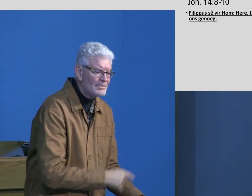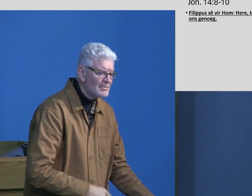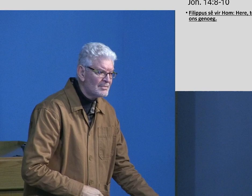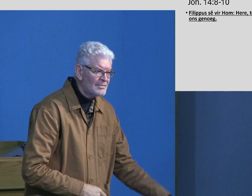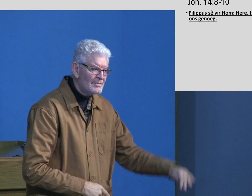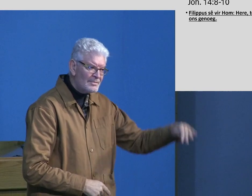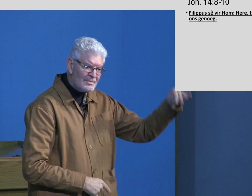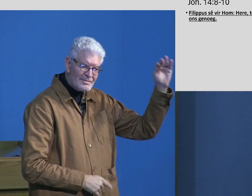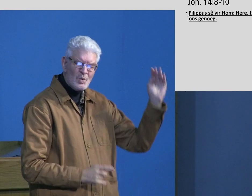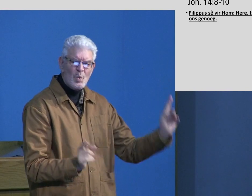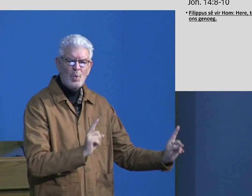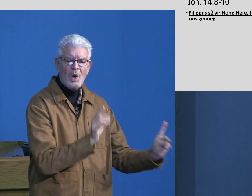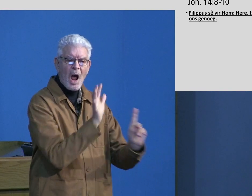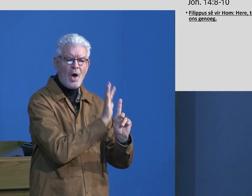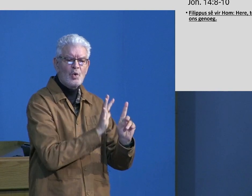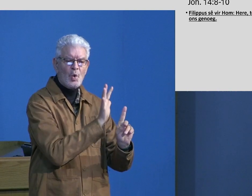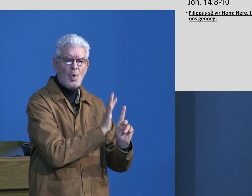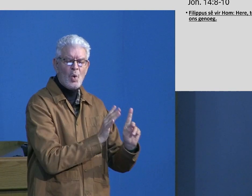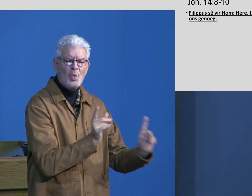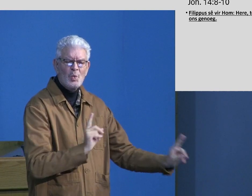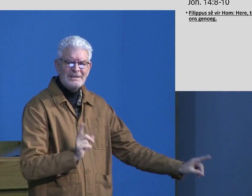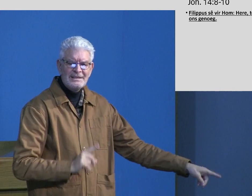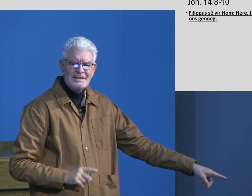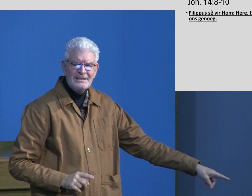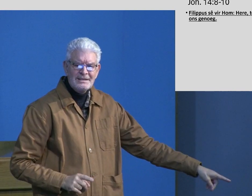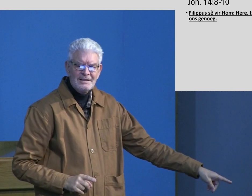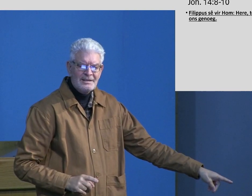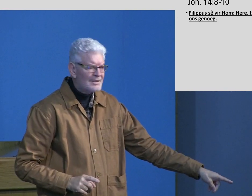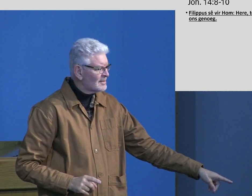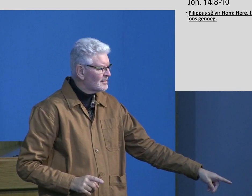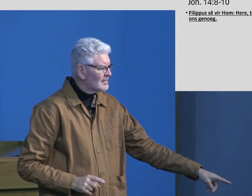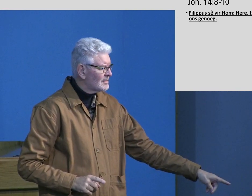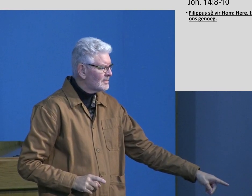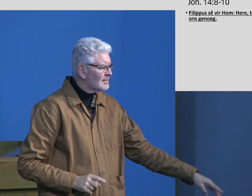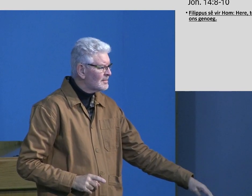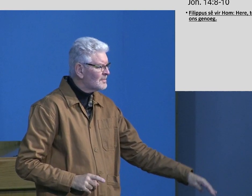Filippus het groot geword en hoe het sy agtergrond gelyk?